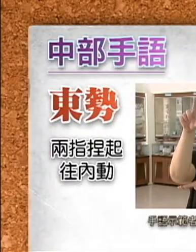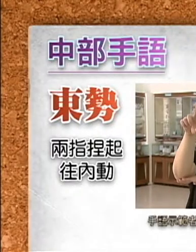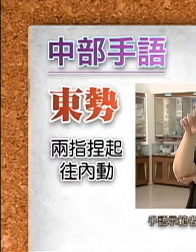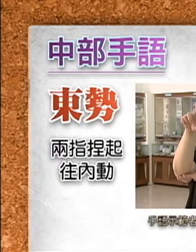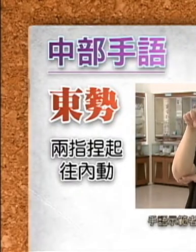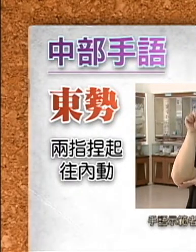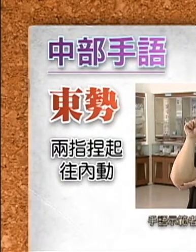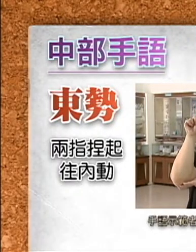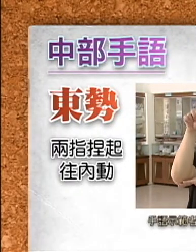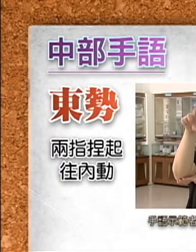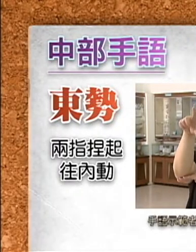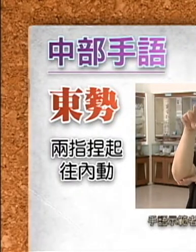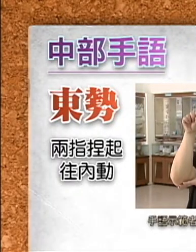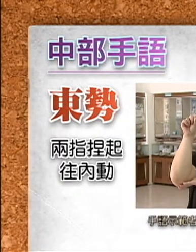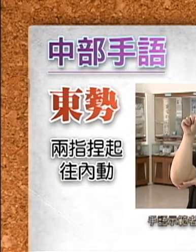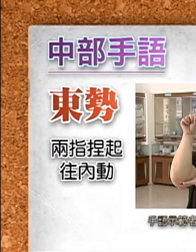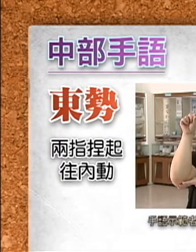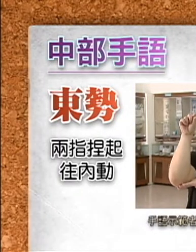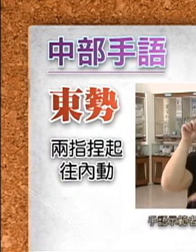台中手語東勢，